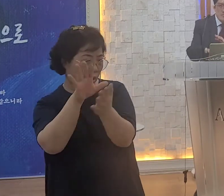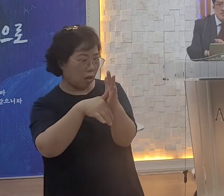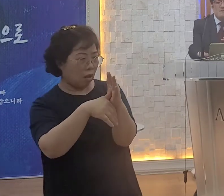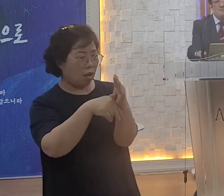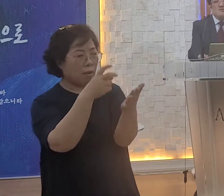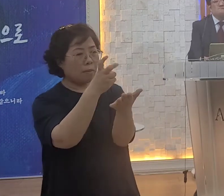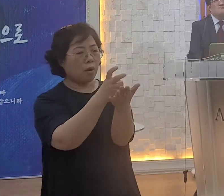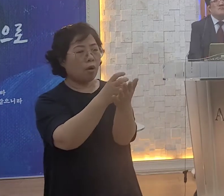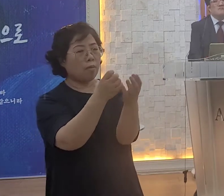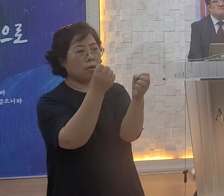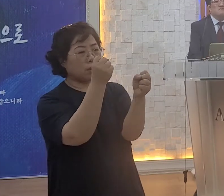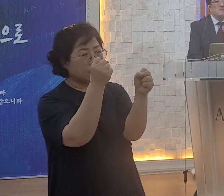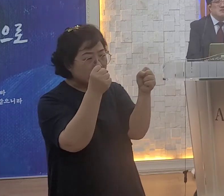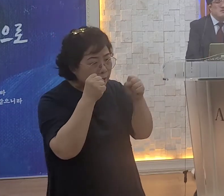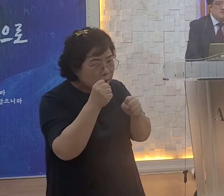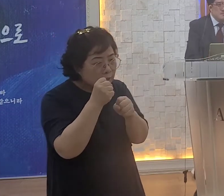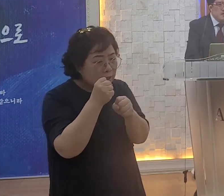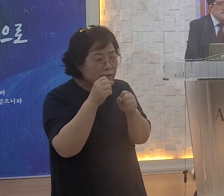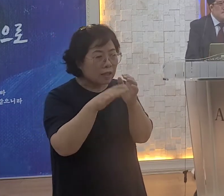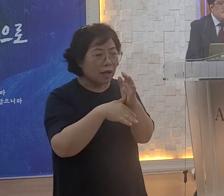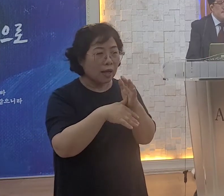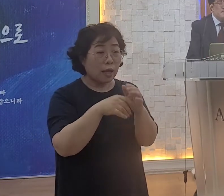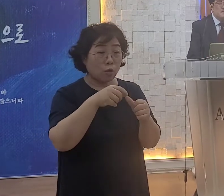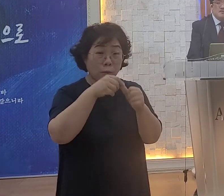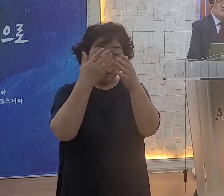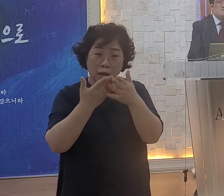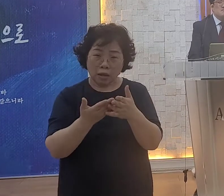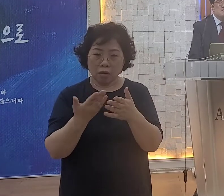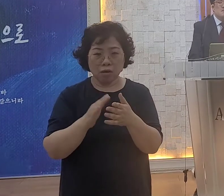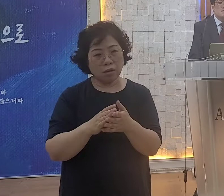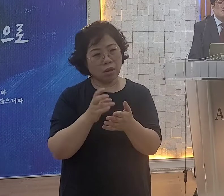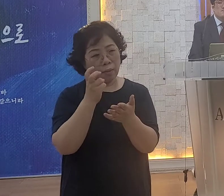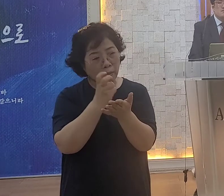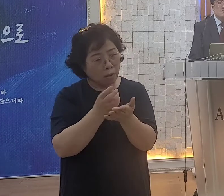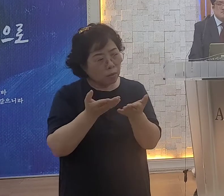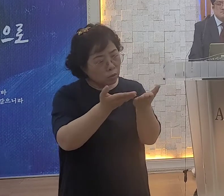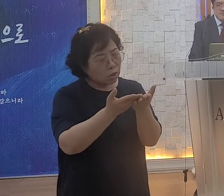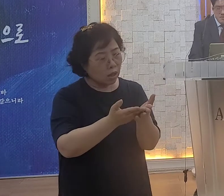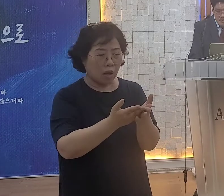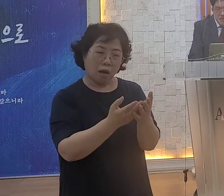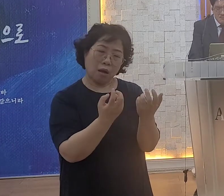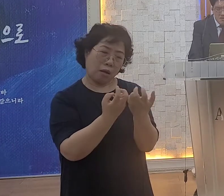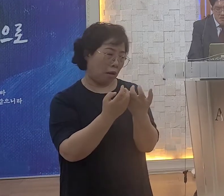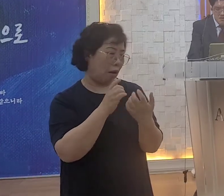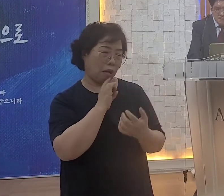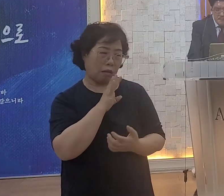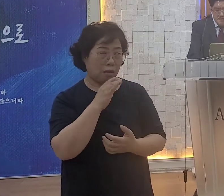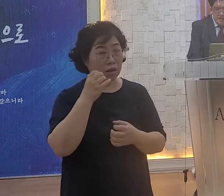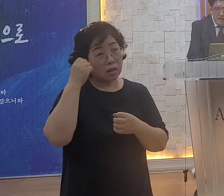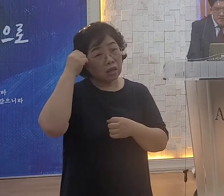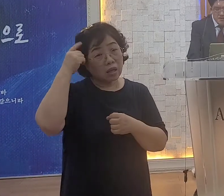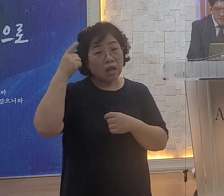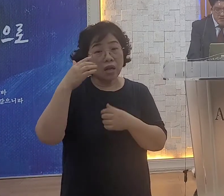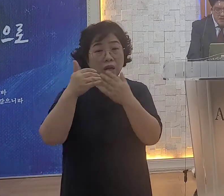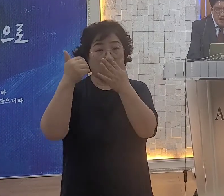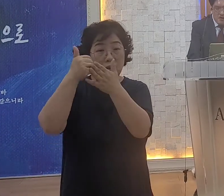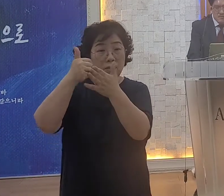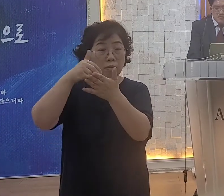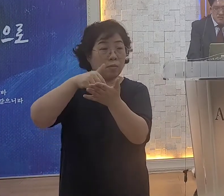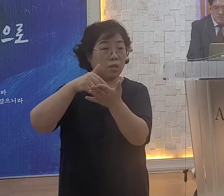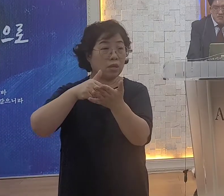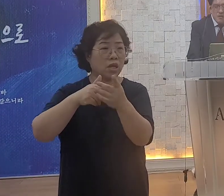율법만 잘 지키면 원래 구원 얻을 수 있는 길이었지만 그 길로는 구원을 얻을 수 없었기 때문에